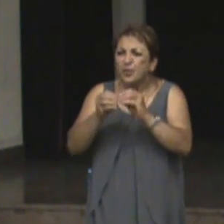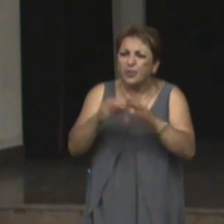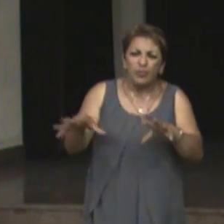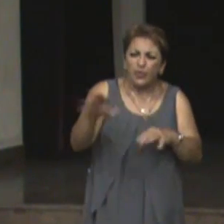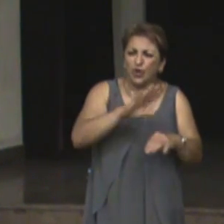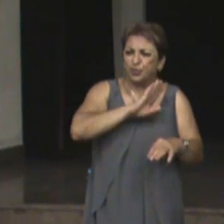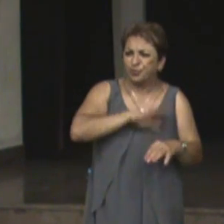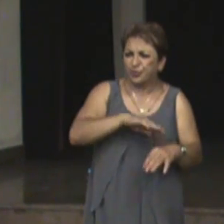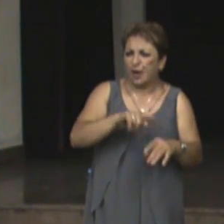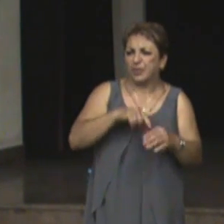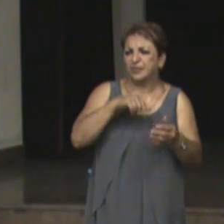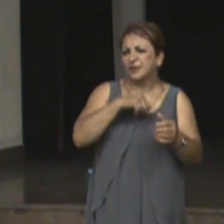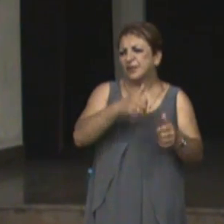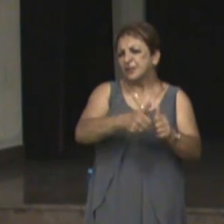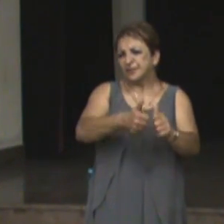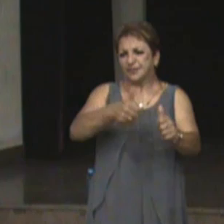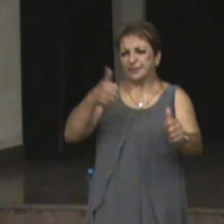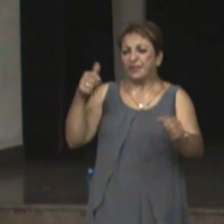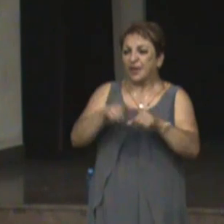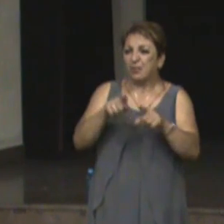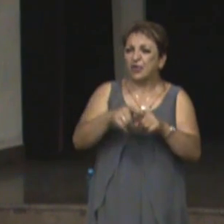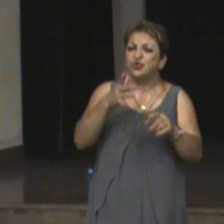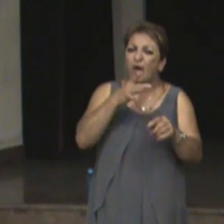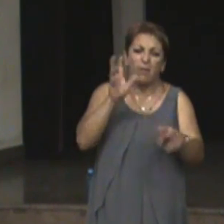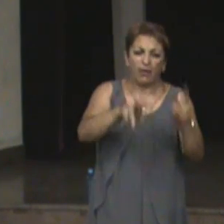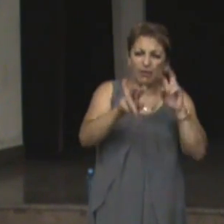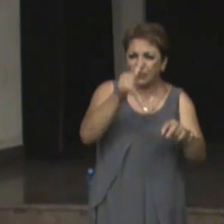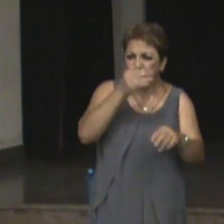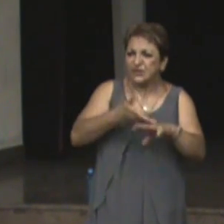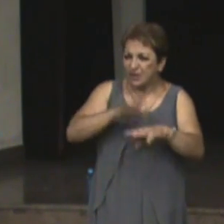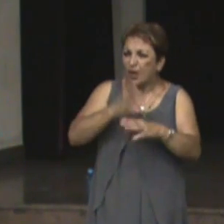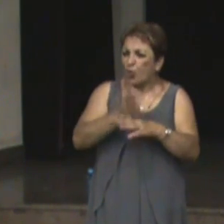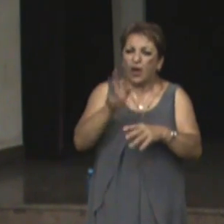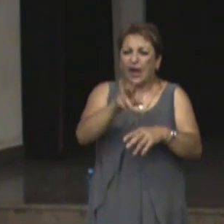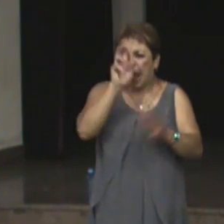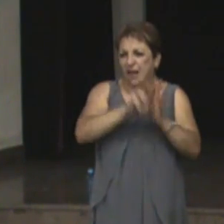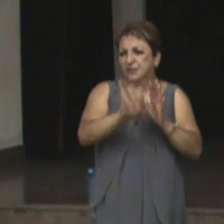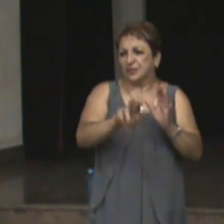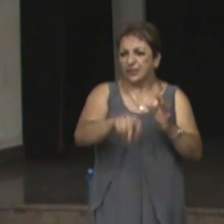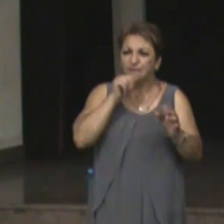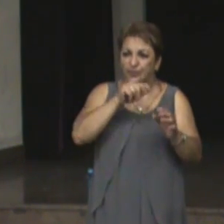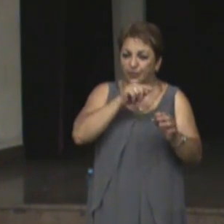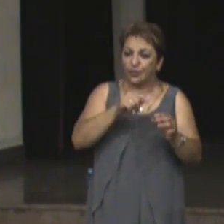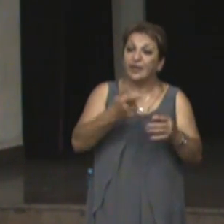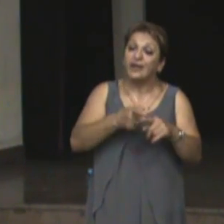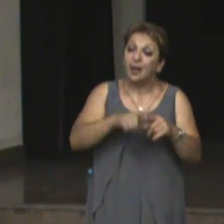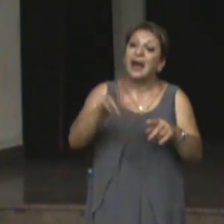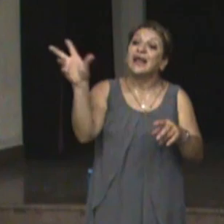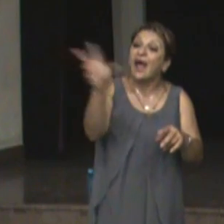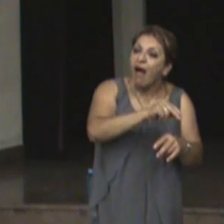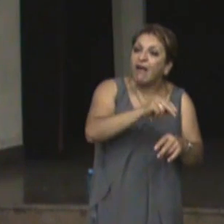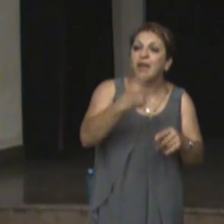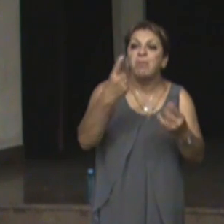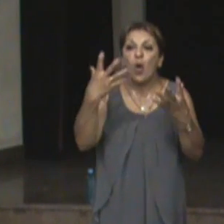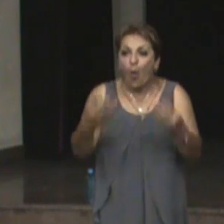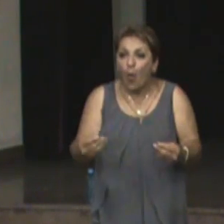հանգամանքներ, աշխարհի կյանքը թույլ չի տալիս, որ մենք ավելի ժամանակ դրամատենք այդ հոգսերին, և երանիտ է, որ մենք մի